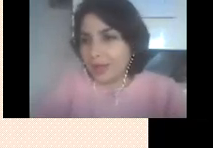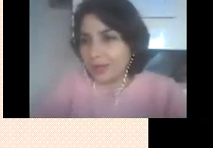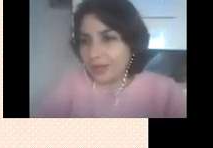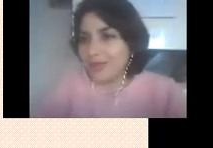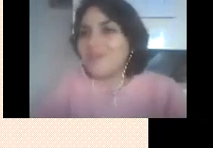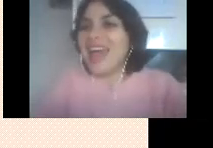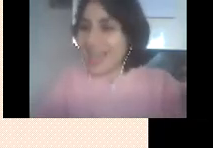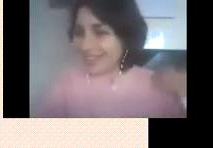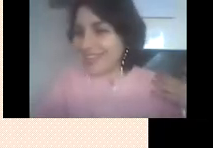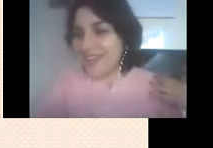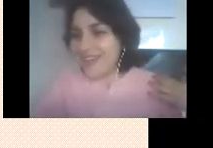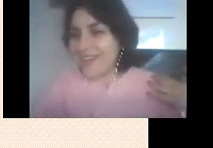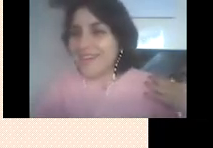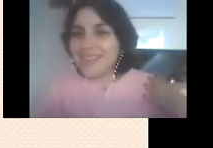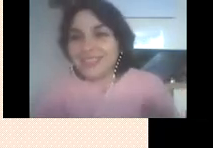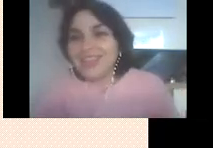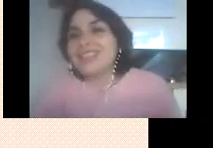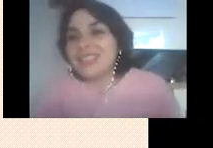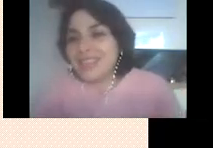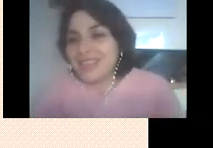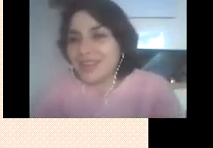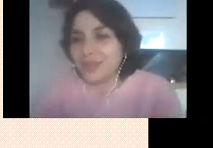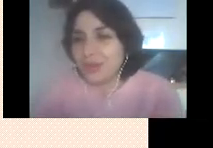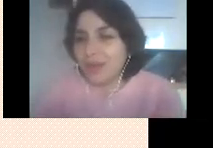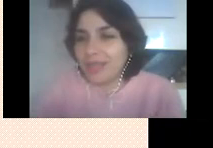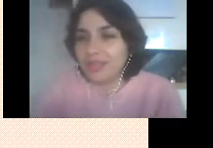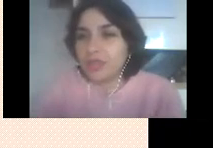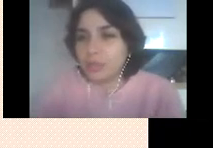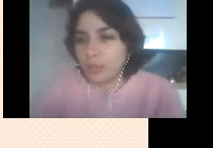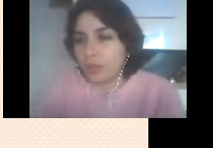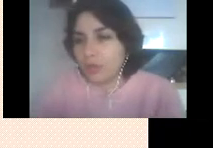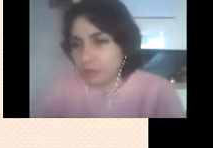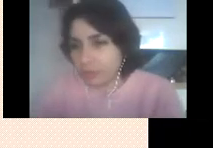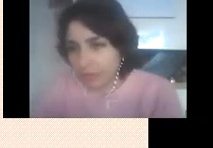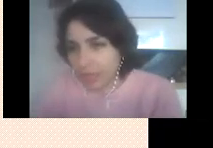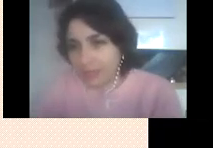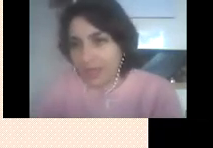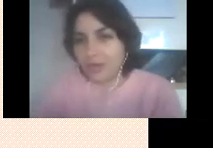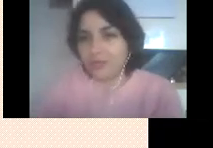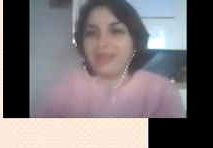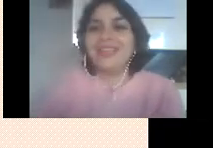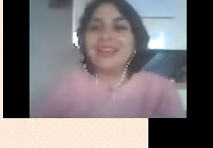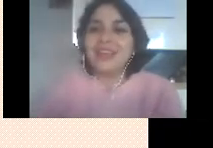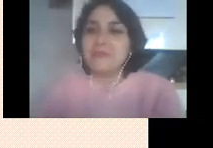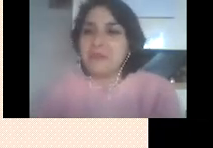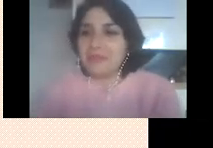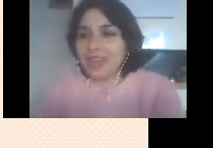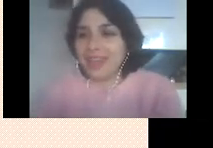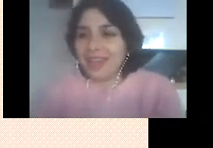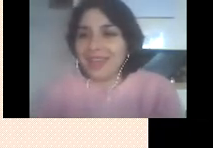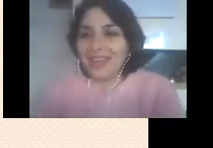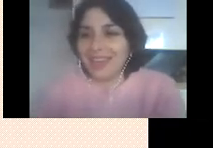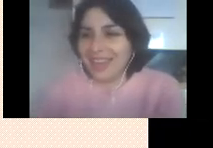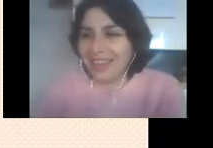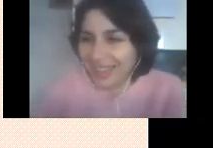y la... ¡Plástico! Sí, usó el plástico. Ahí se me perdió la Sofi. Ahí sí, ahí la encontré. Muy